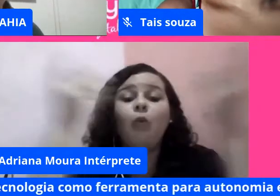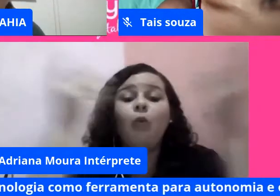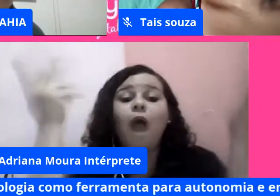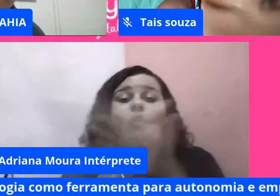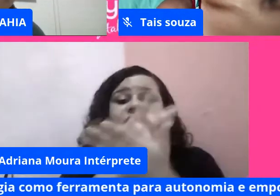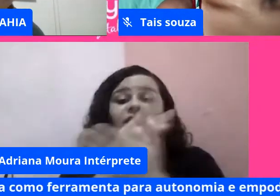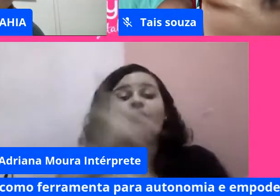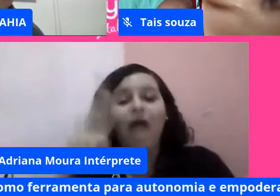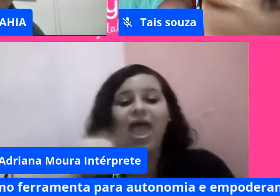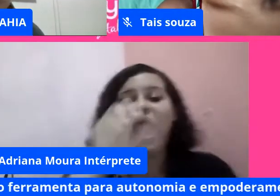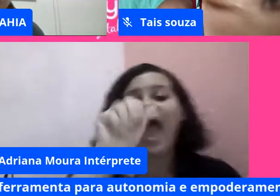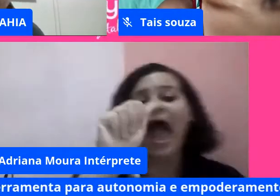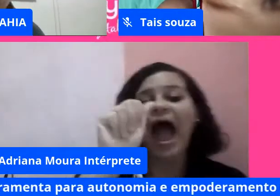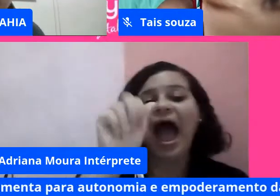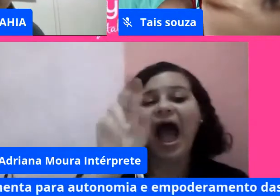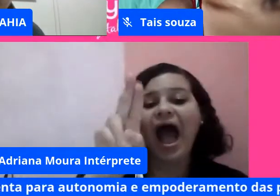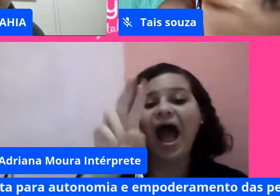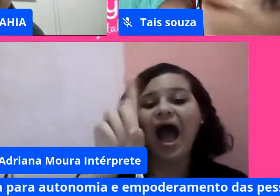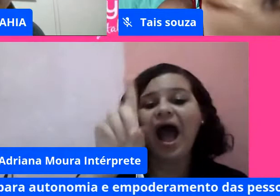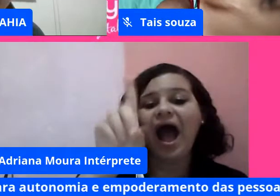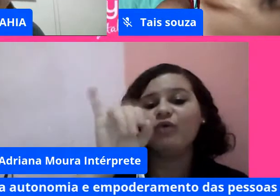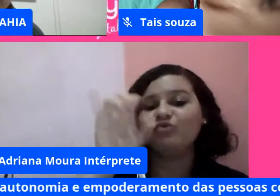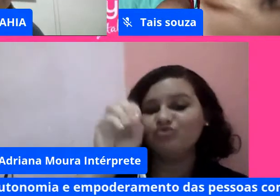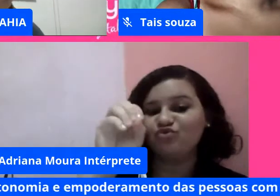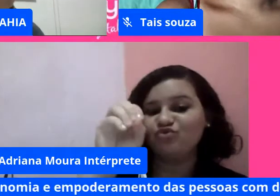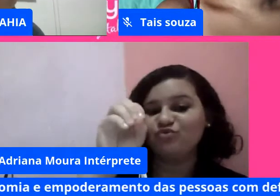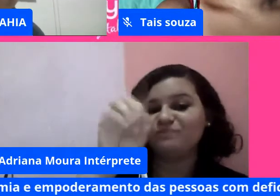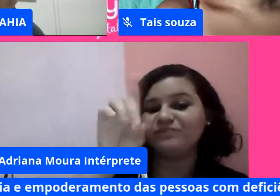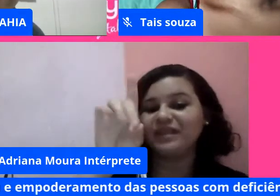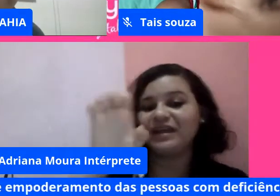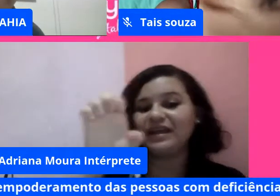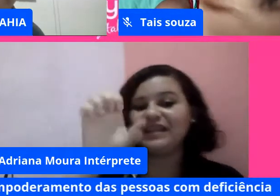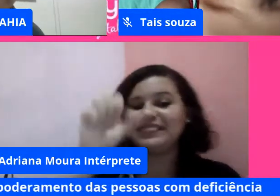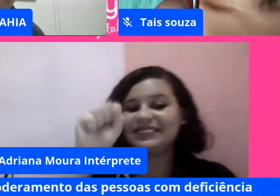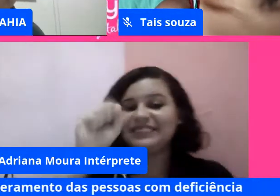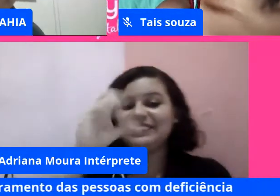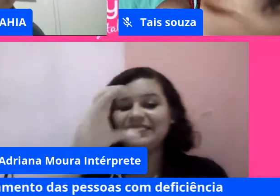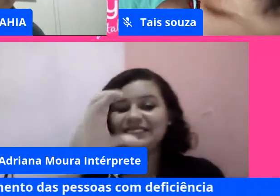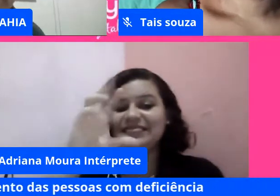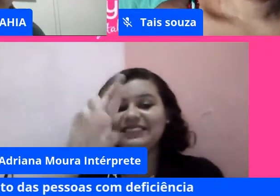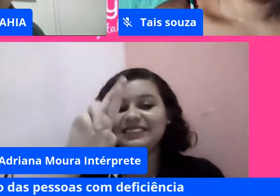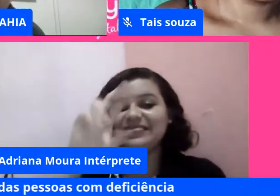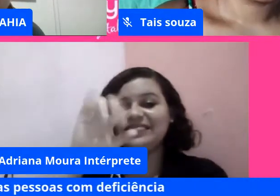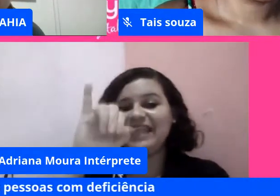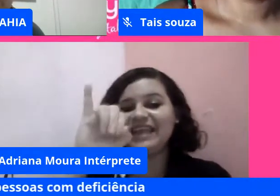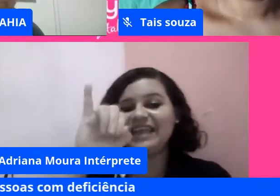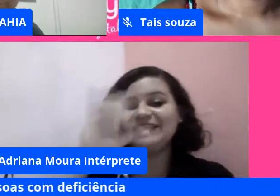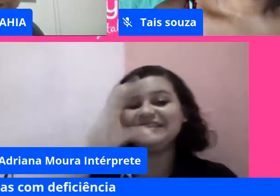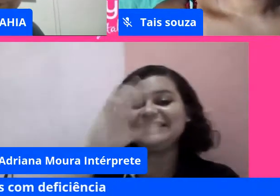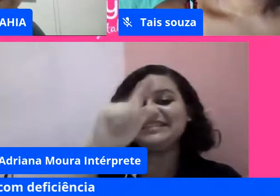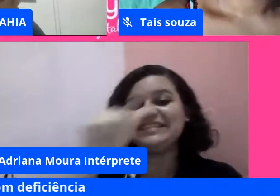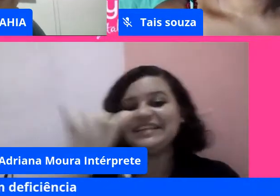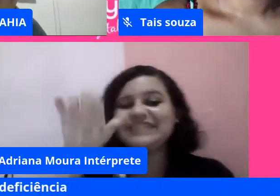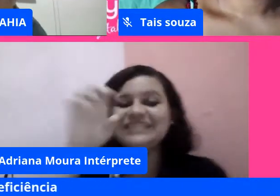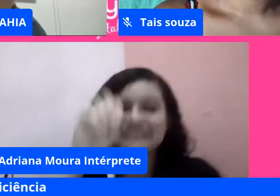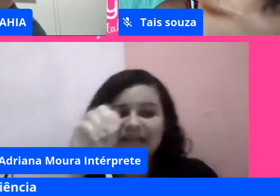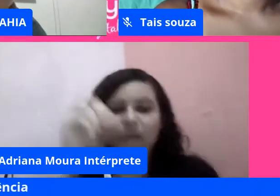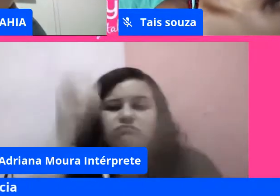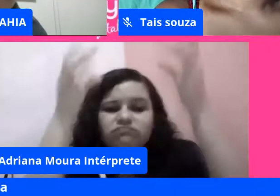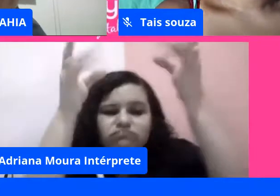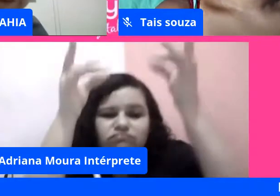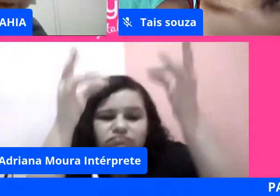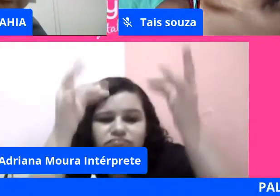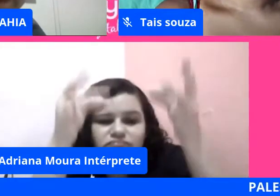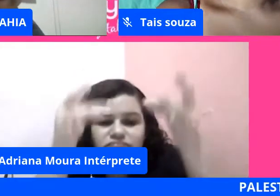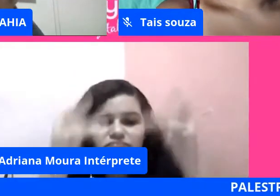que a gente pode, né, se alguém tiver curiosidade, tratar alguma coisa, né, sobre isso aqui ainda, se a gente tiver algum tempo.